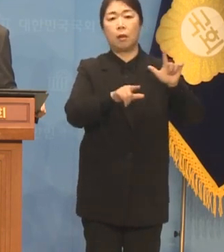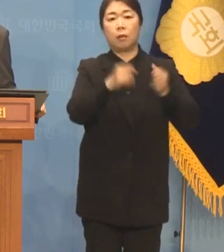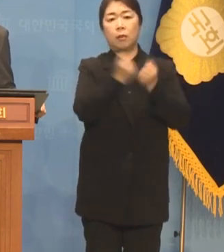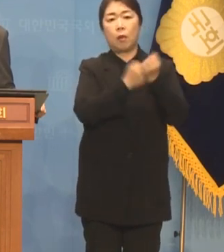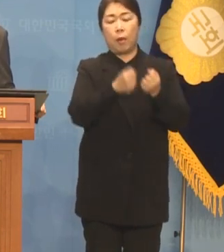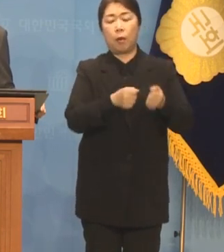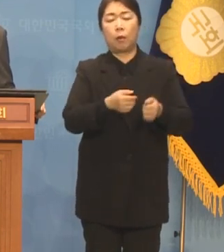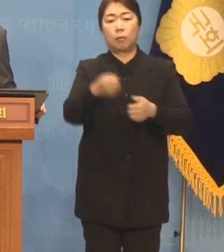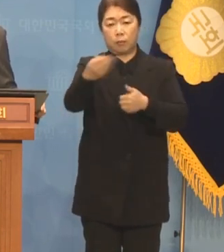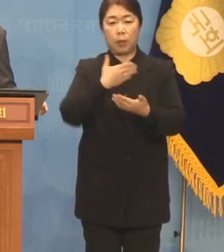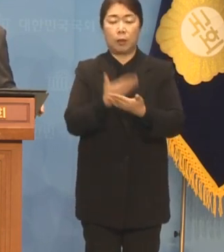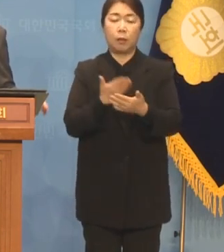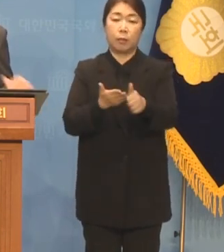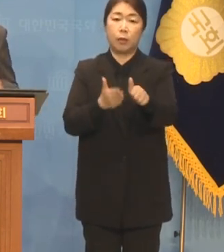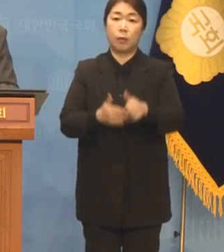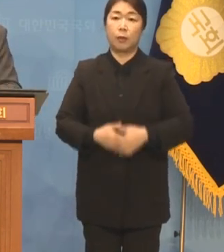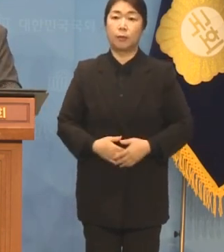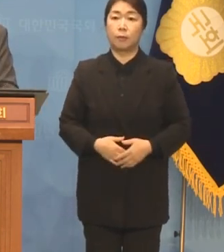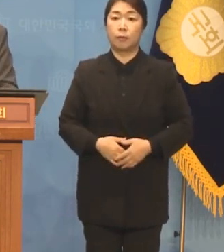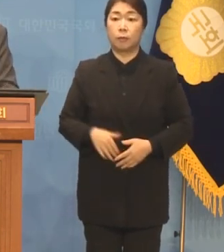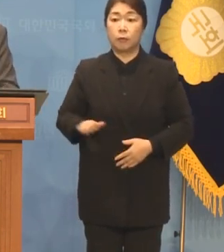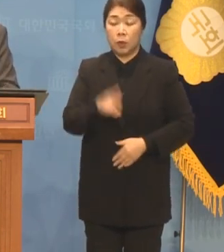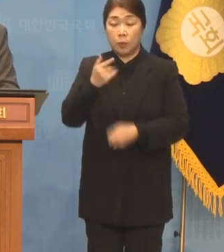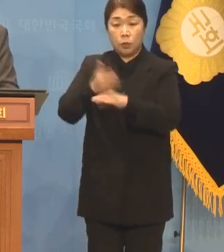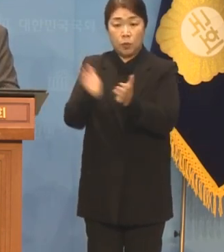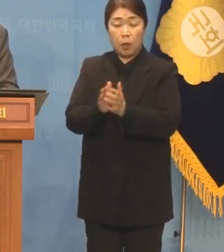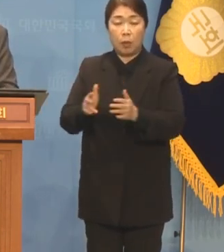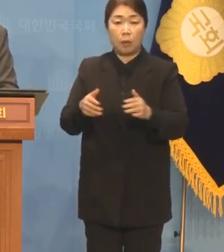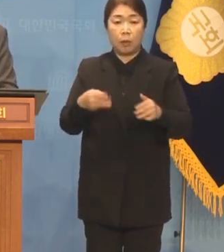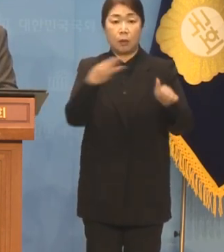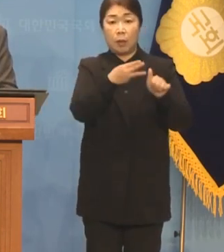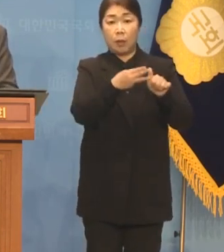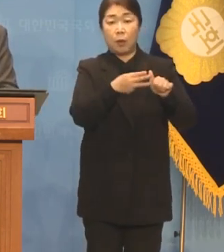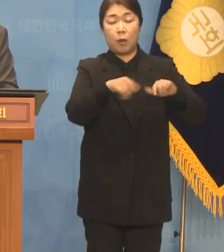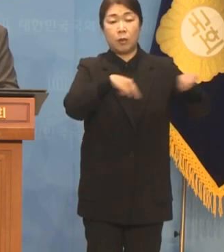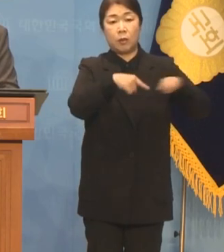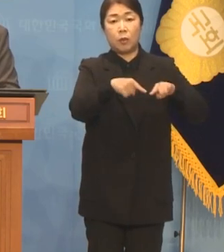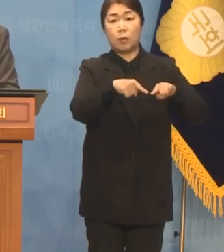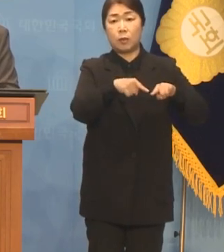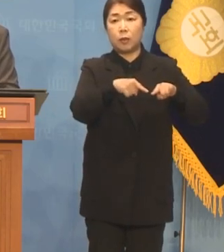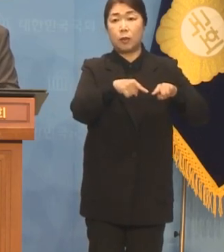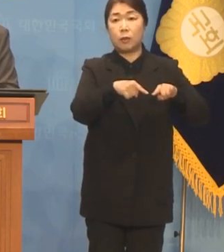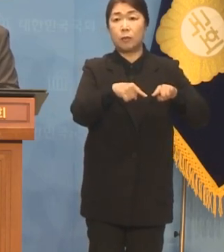해명이 필요하다 생각합니다. 저희 민주당 대테러